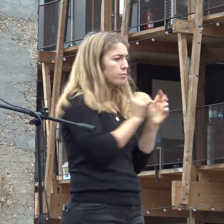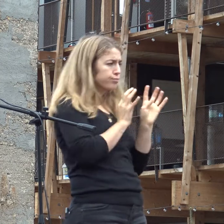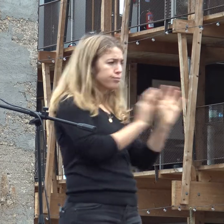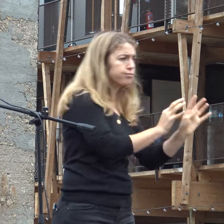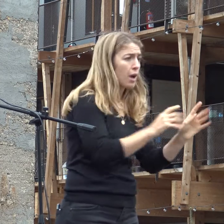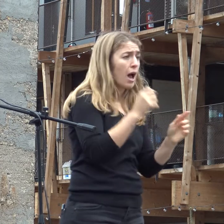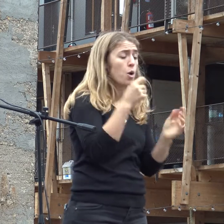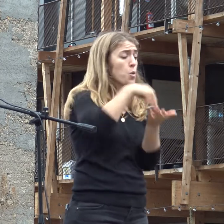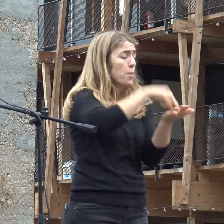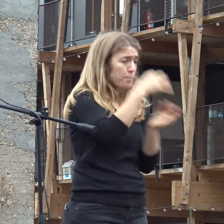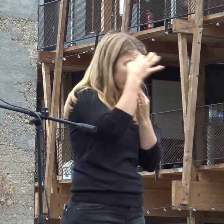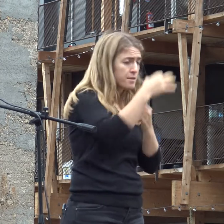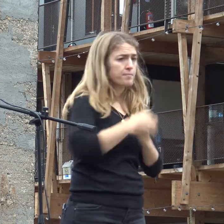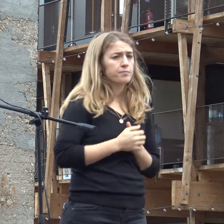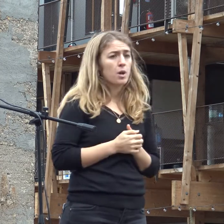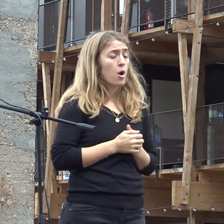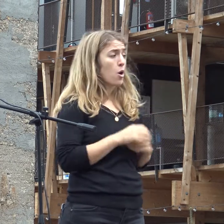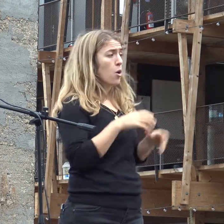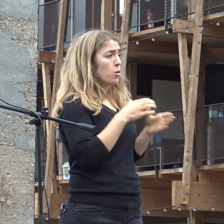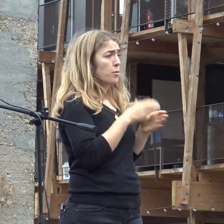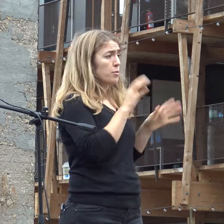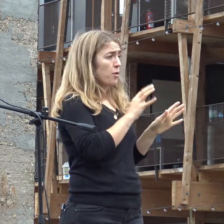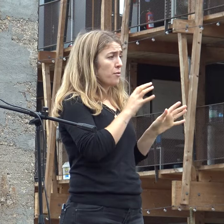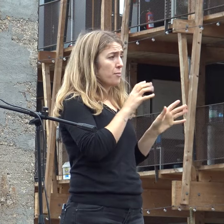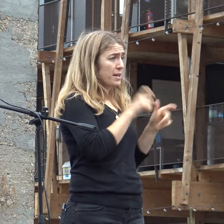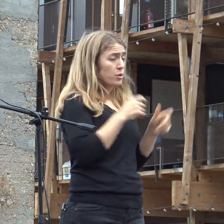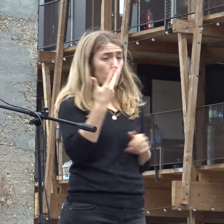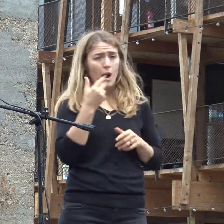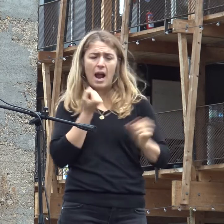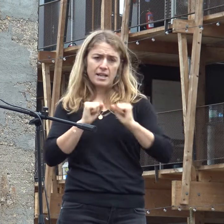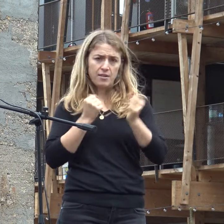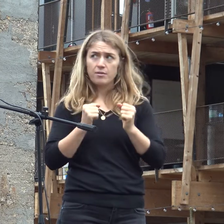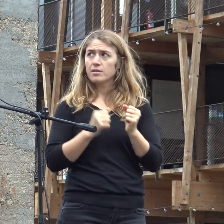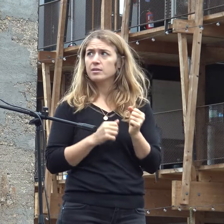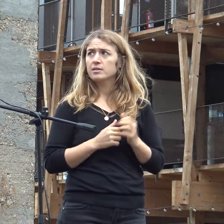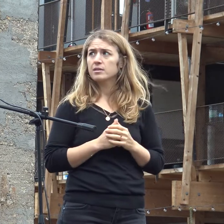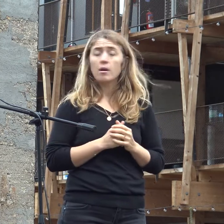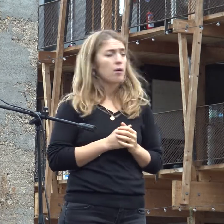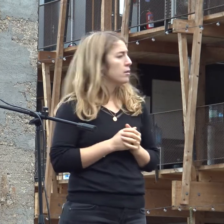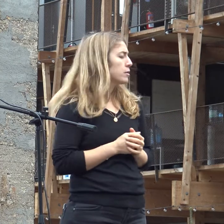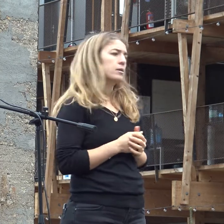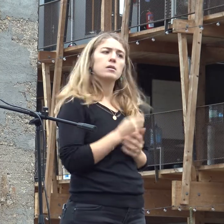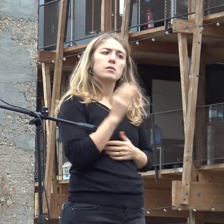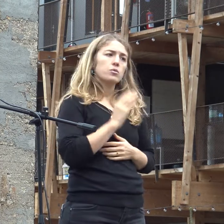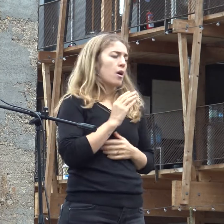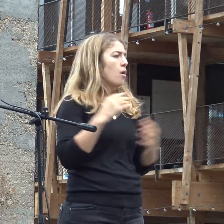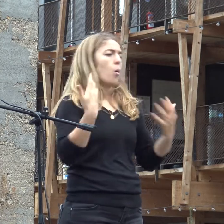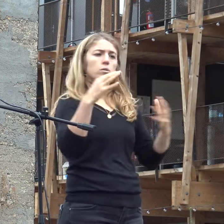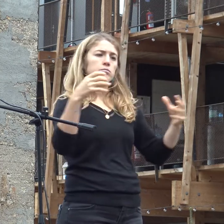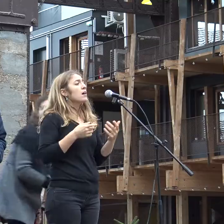zones prédéfinies. Nous sommes actuellement 9. On est 3 actifs. Donc on a besoin vraiment de beaucoup plus de